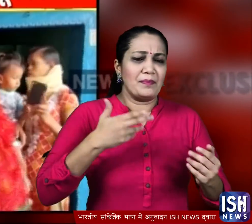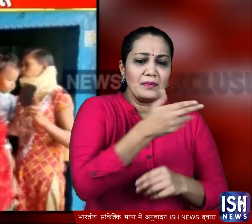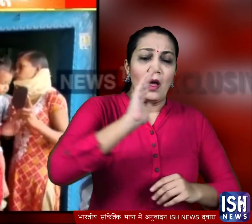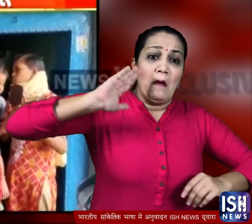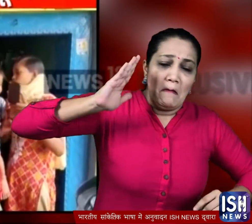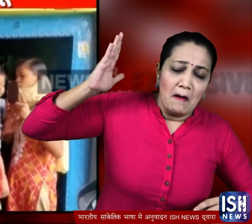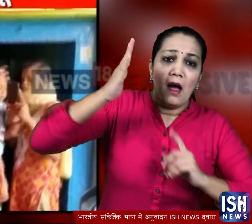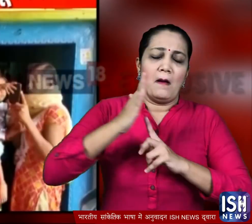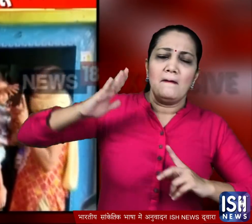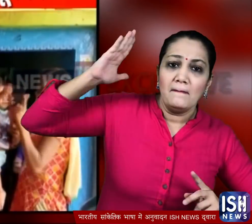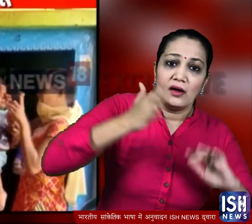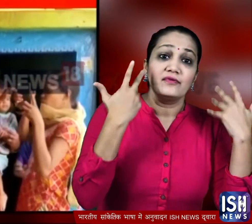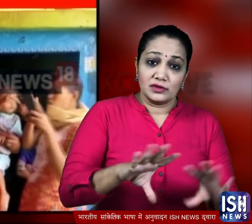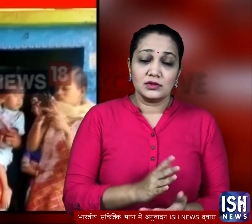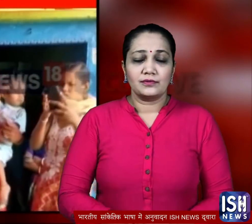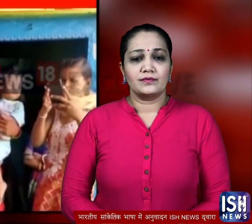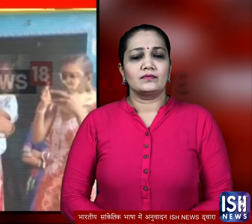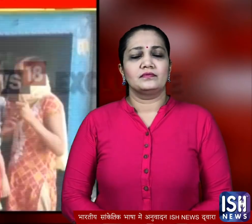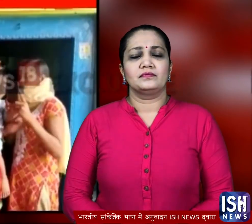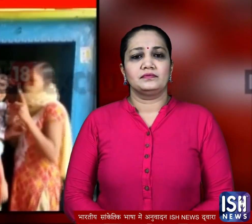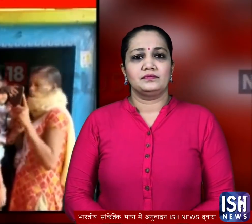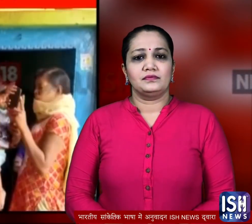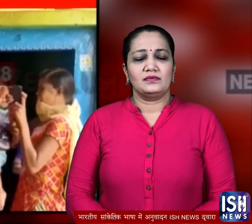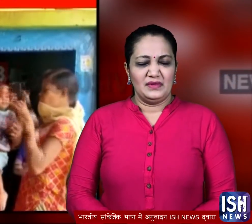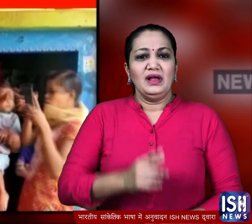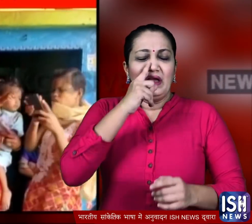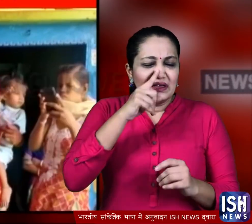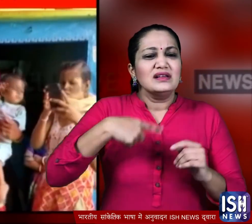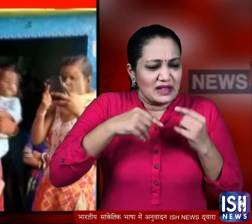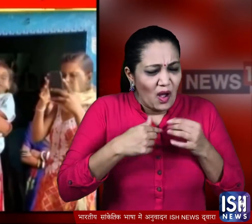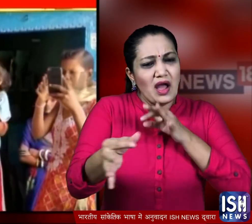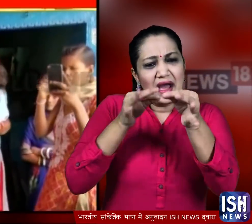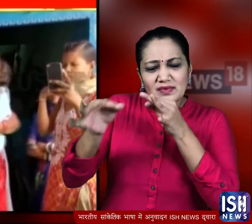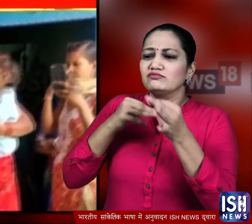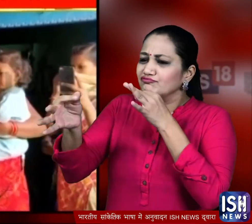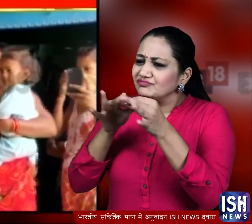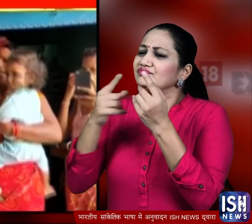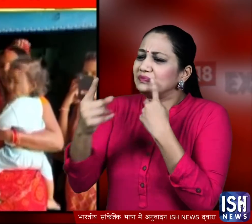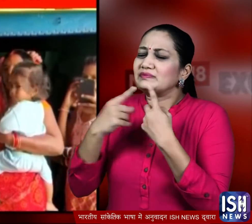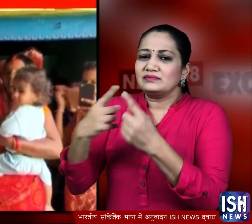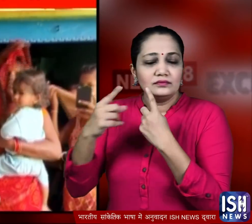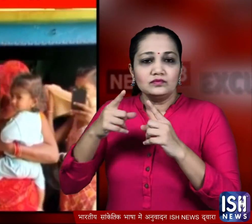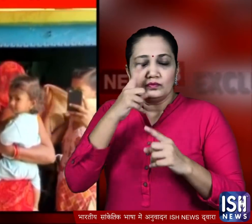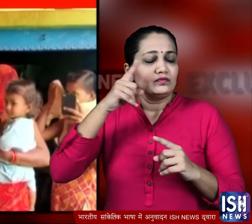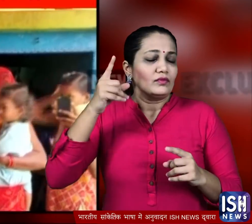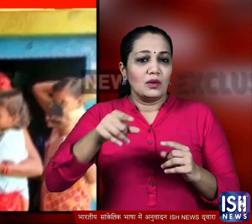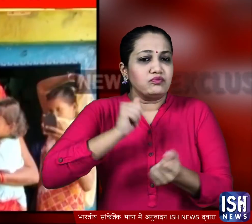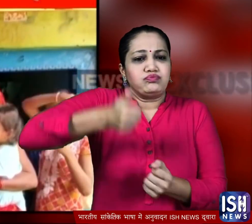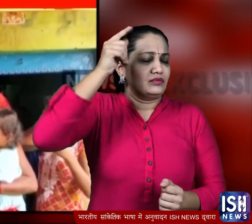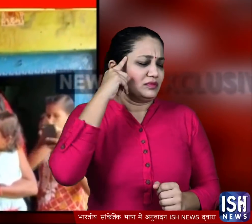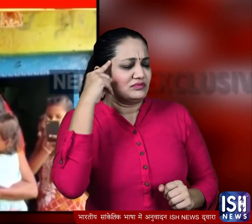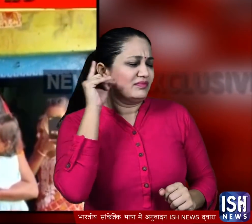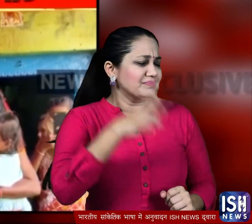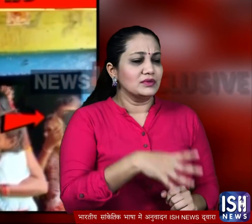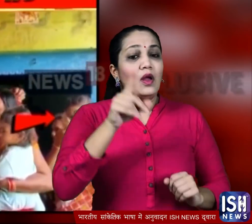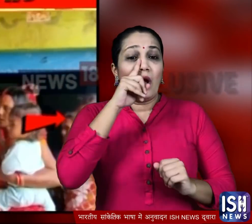लगा। यहाँ तक कि उसने थप्पड़ मारने के लिए हाथ भी उठा लिया। वो महिलाएं लगातार अपनी बात उस पुलिस वाले के सामने रखती रहीं, लेकिन उसने